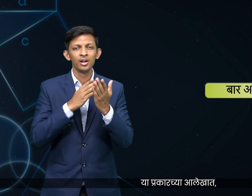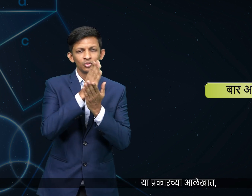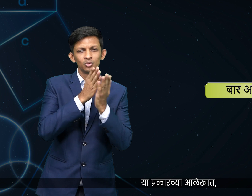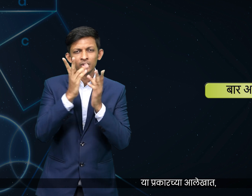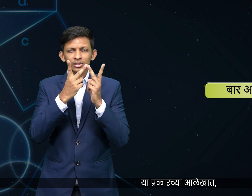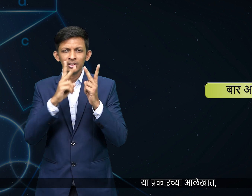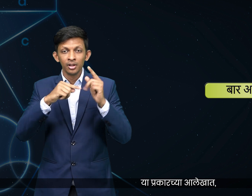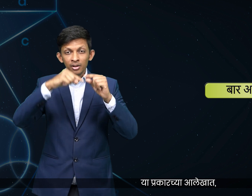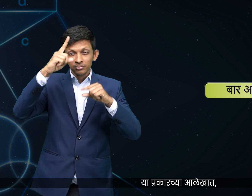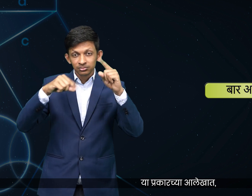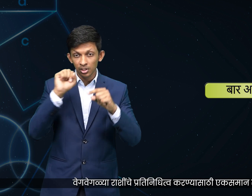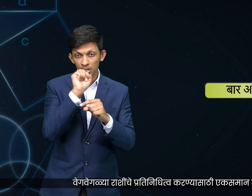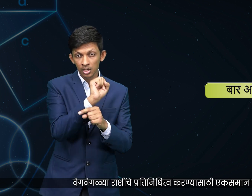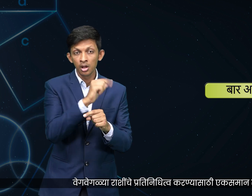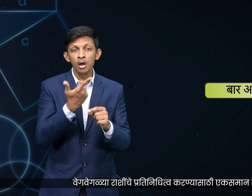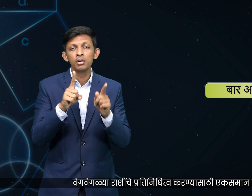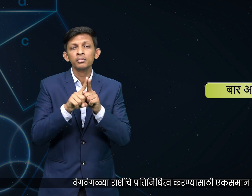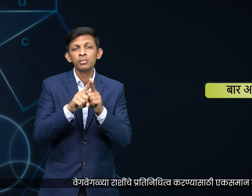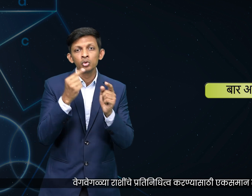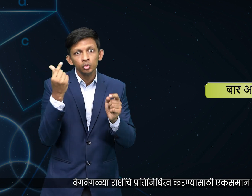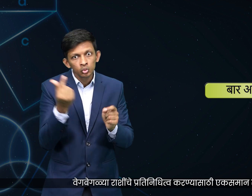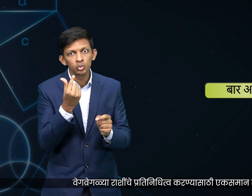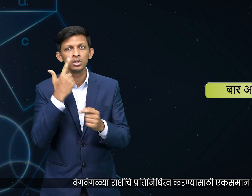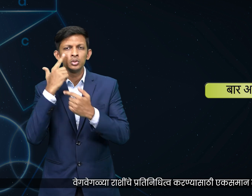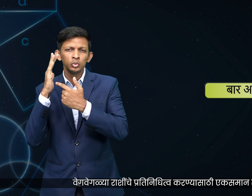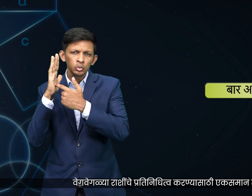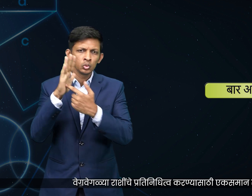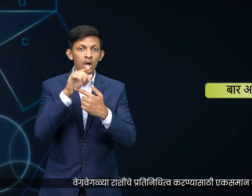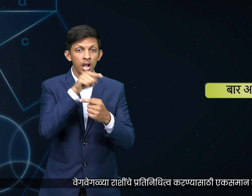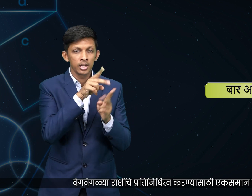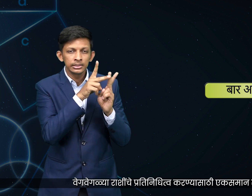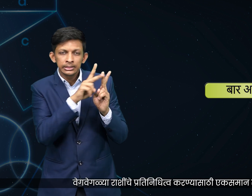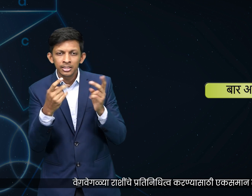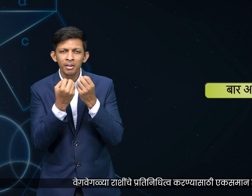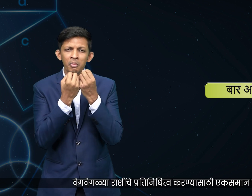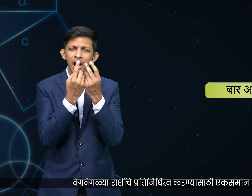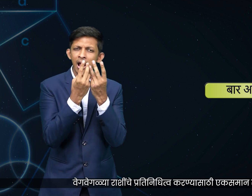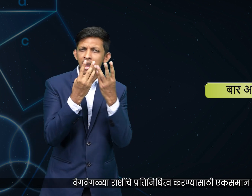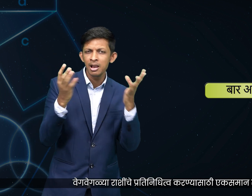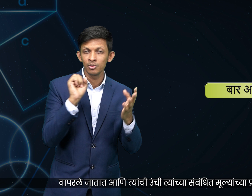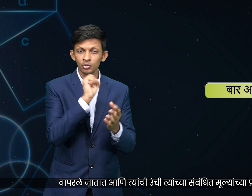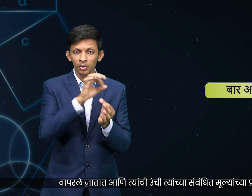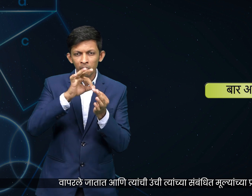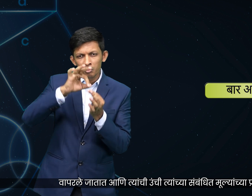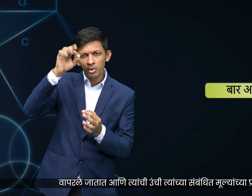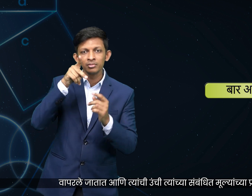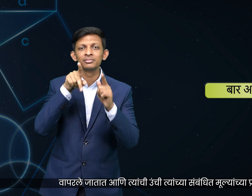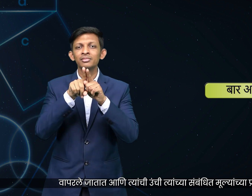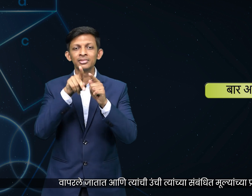या प्रकारच्या आलेखात वेगवेगळ्या राशींचे प्रतिनिधित्व करण्यासाठी एक समान रुंदीचे बार वापरले जातात आणि